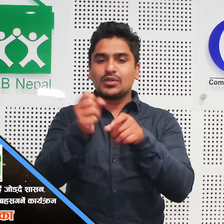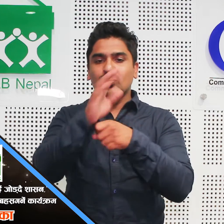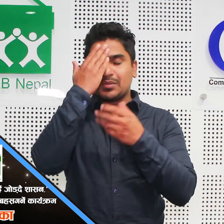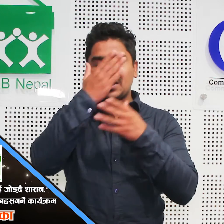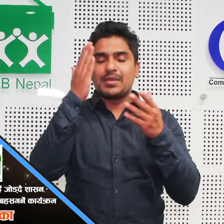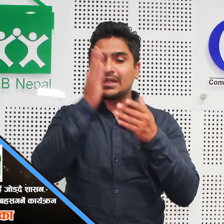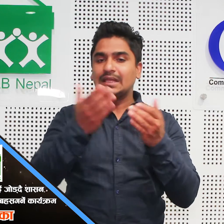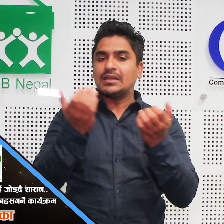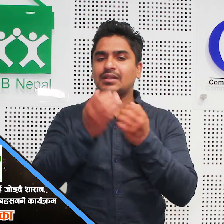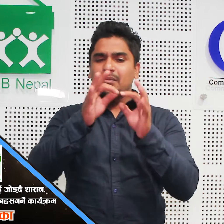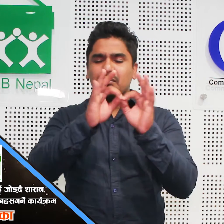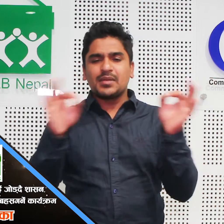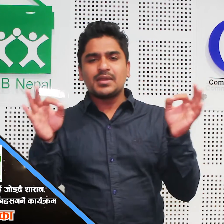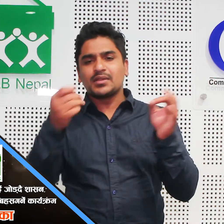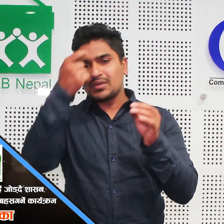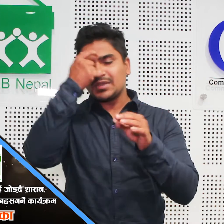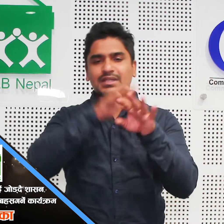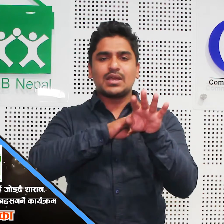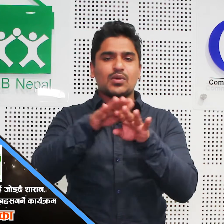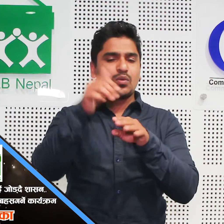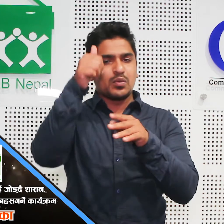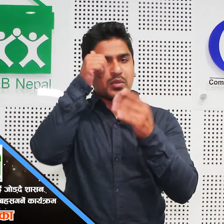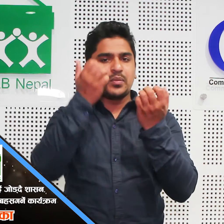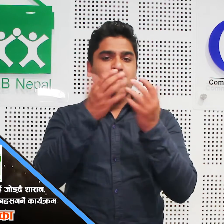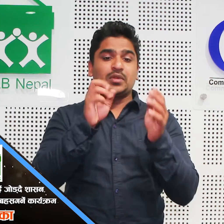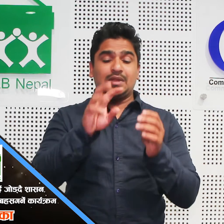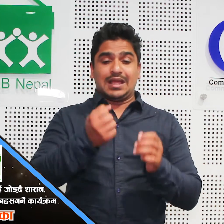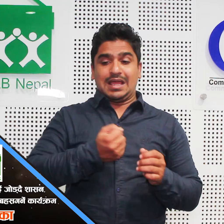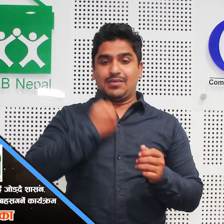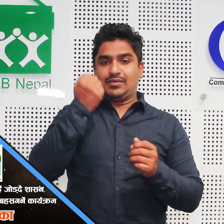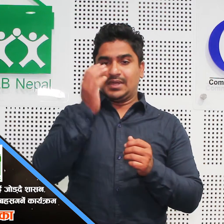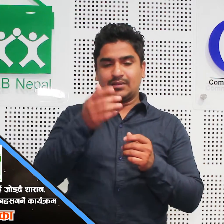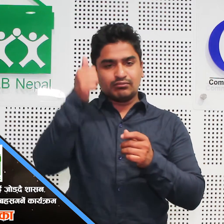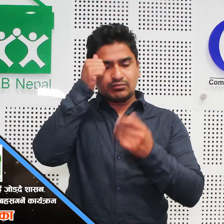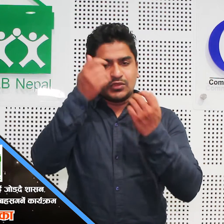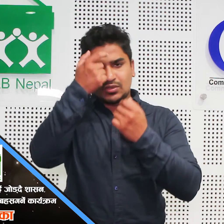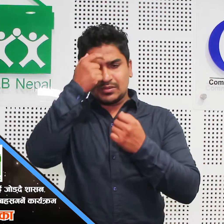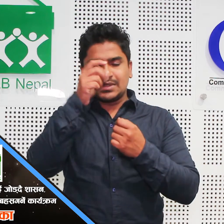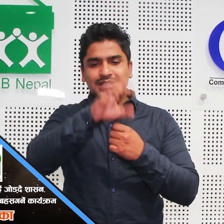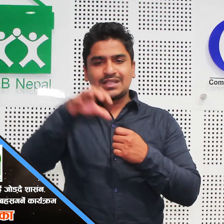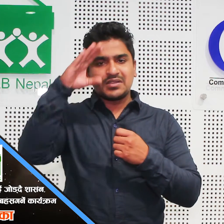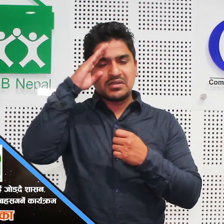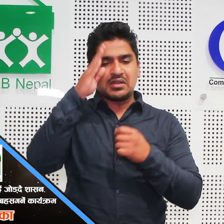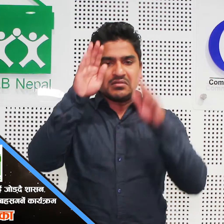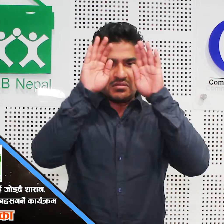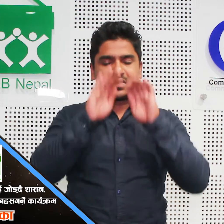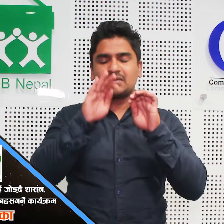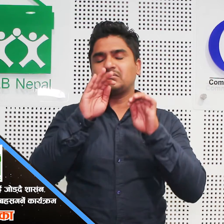महामारीले गर्दा विभिन्न खालका समस्या भोगे, तर आफूहरूले भोगेको समस्यामा स्थानीय सरकारले चासो नदिएको